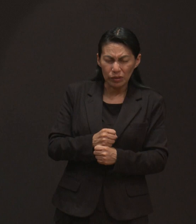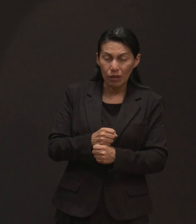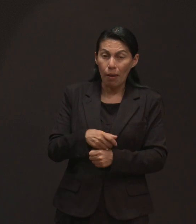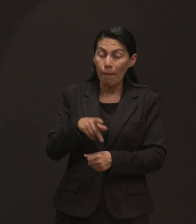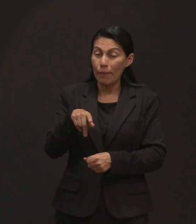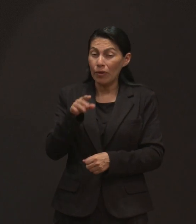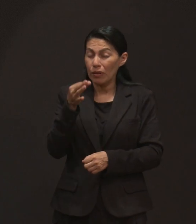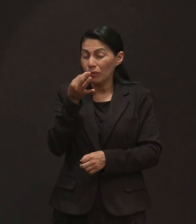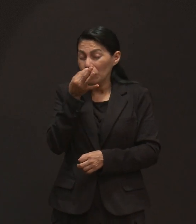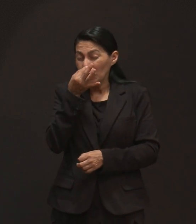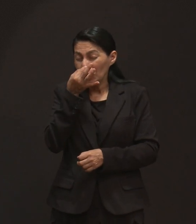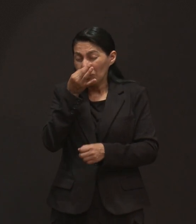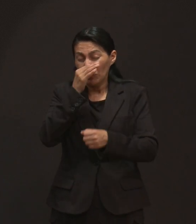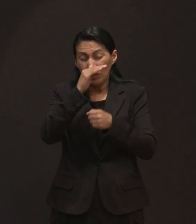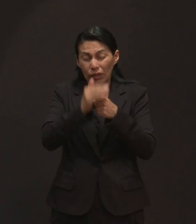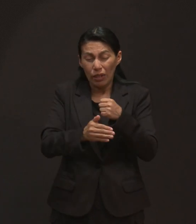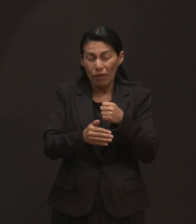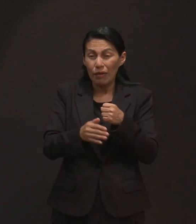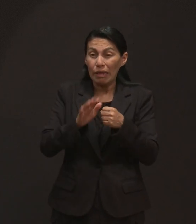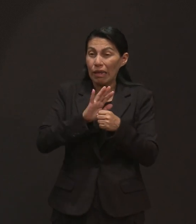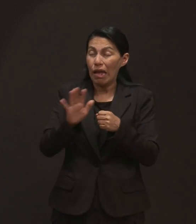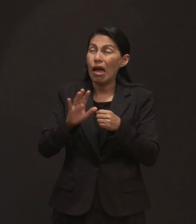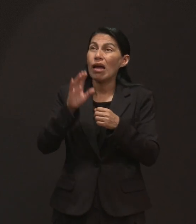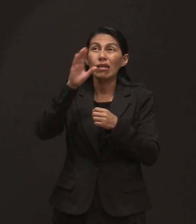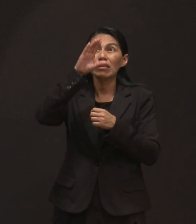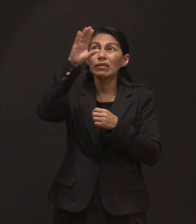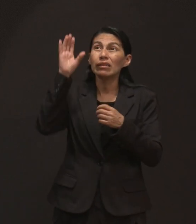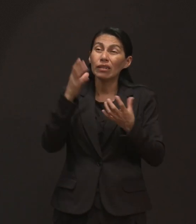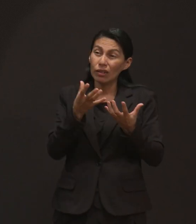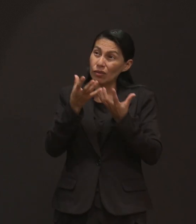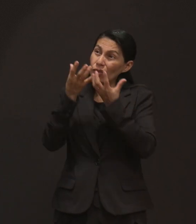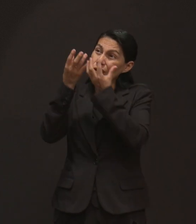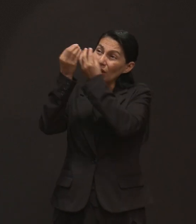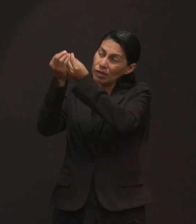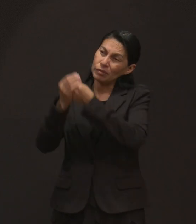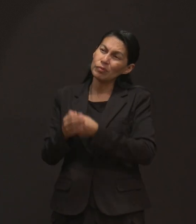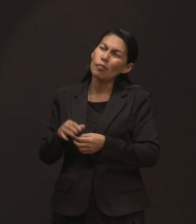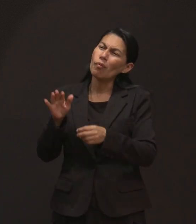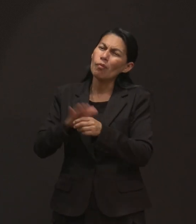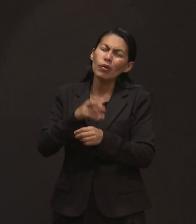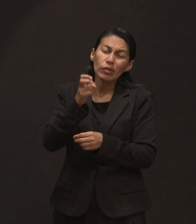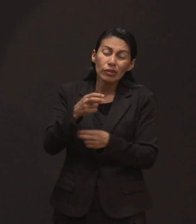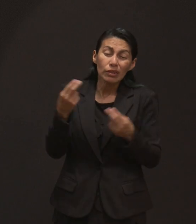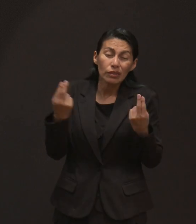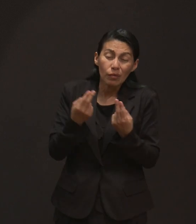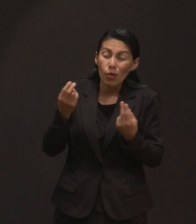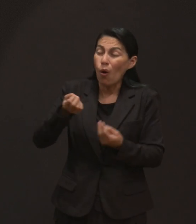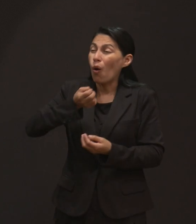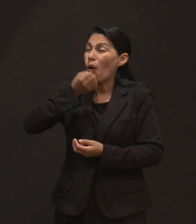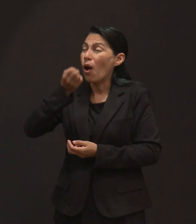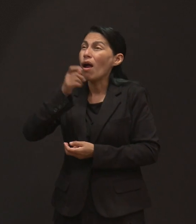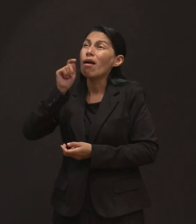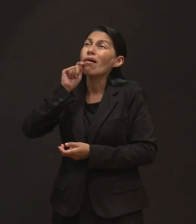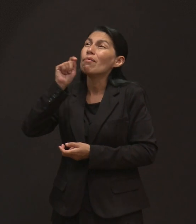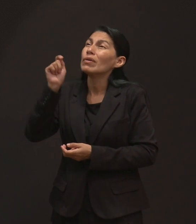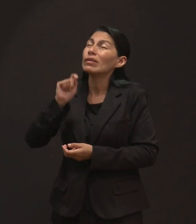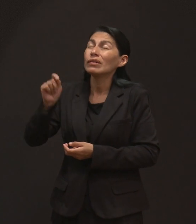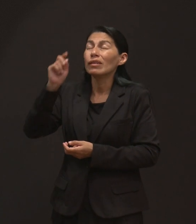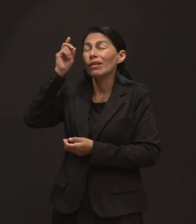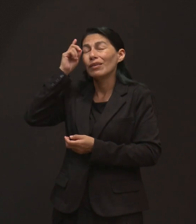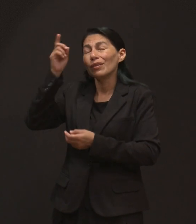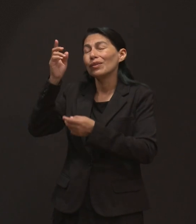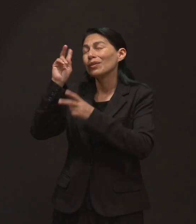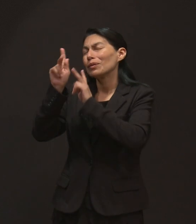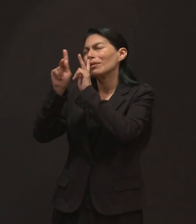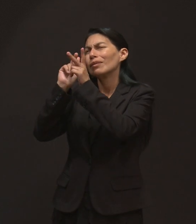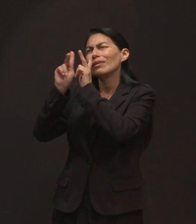eternidad, próximo, sí, a llegar a la patria celestial. Por eso debemos amistarnos con Dios en oración, ¿verdad? Sí, de